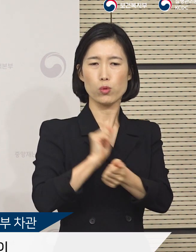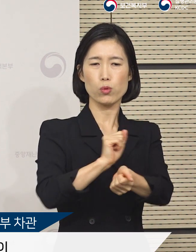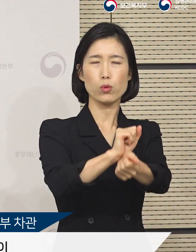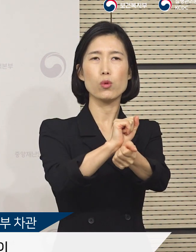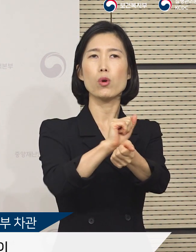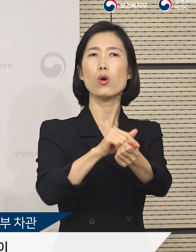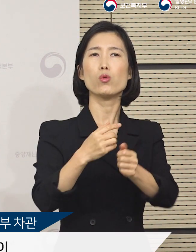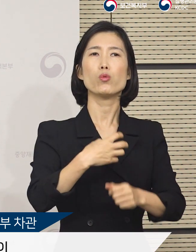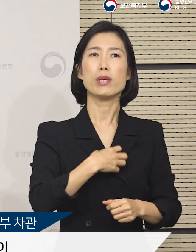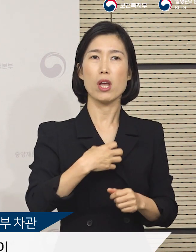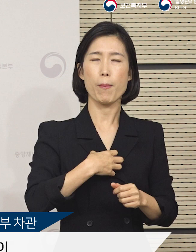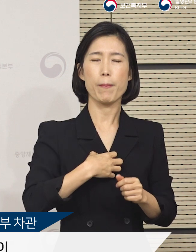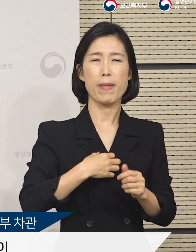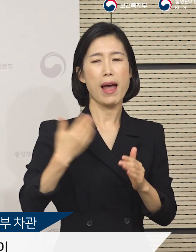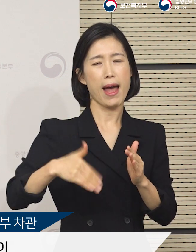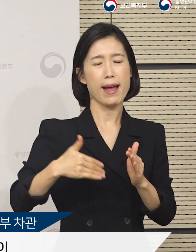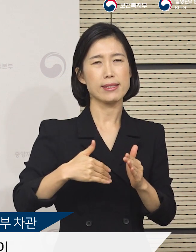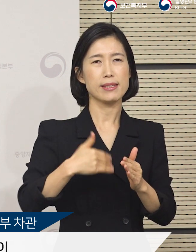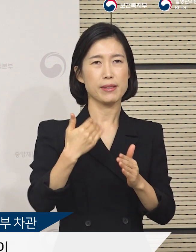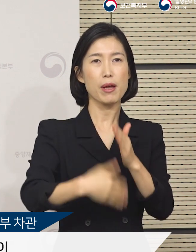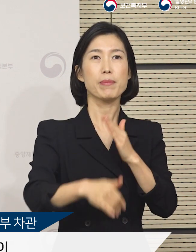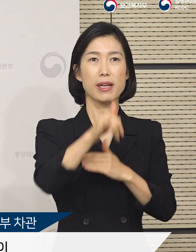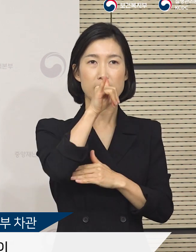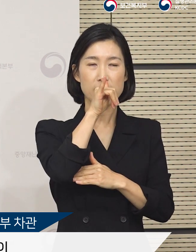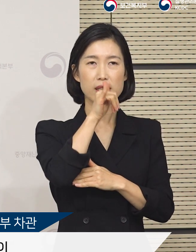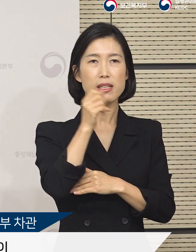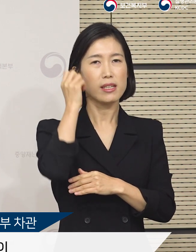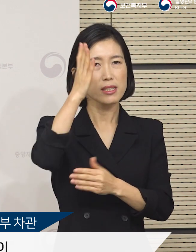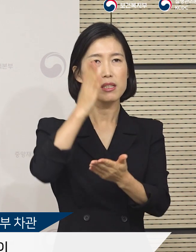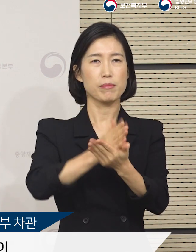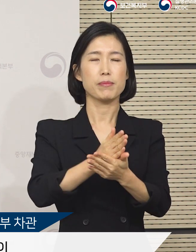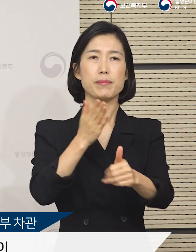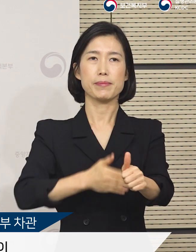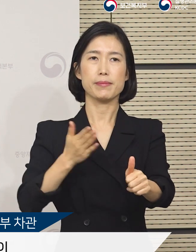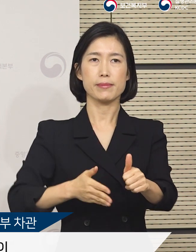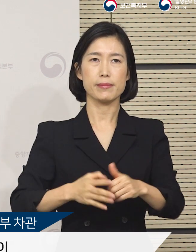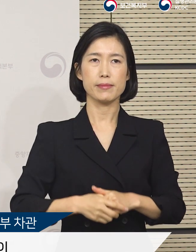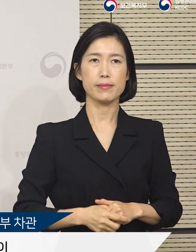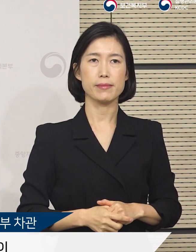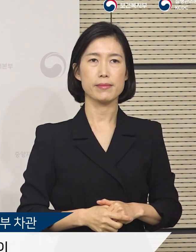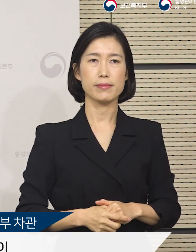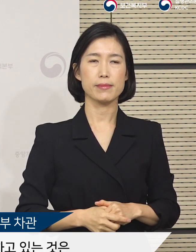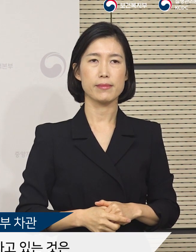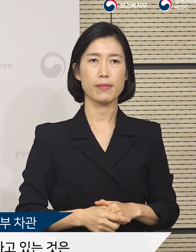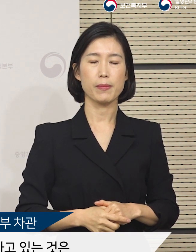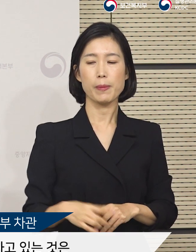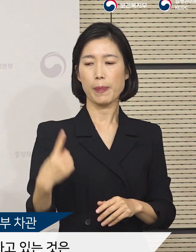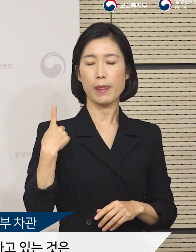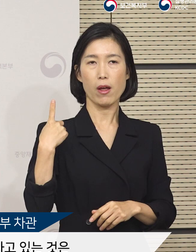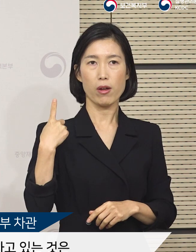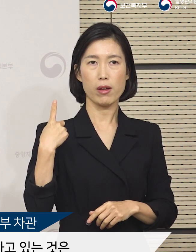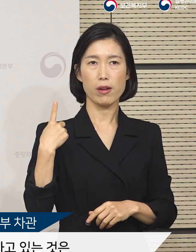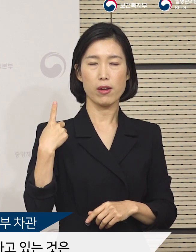위험이 여전히 존재한다는 사실도 잊지 않기를 당부드립니다.